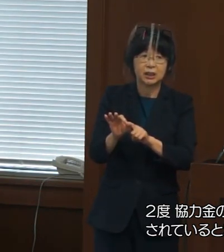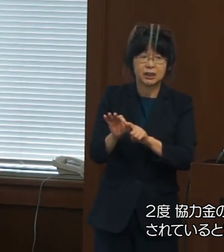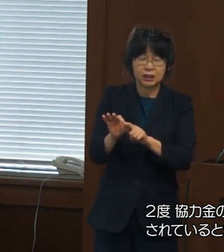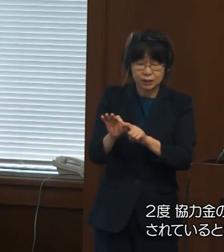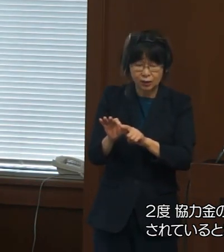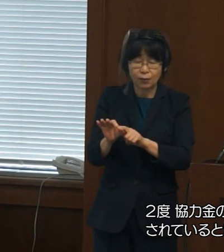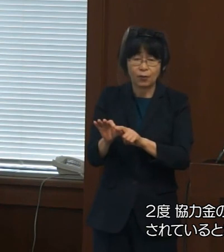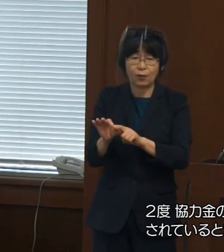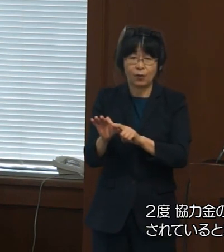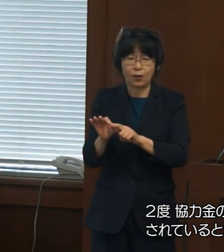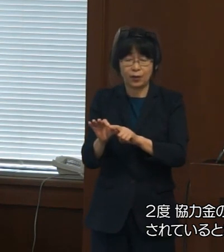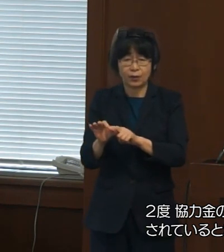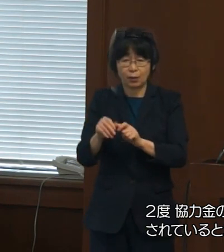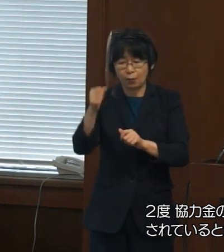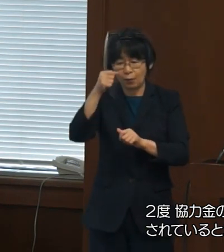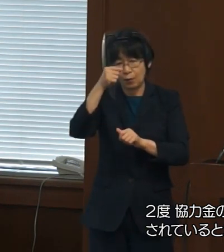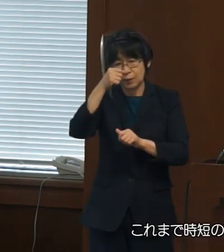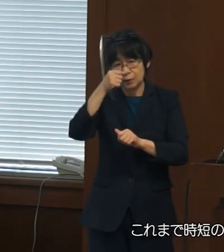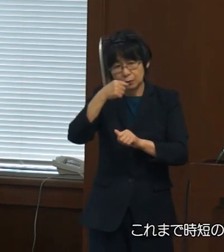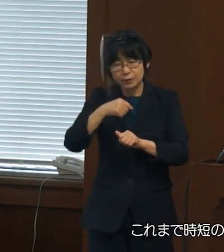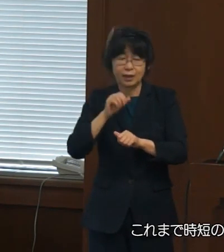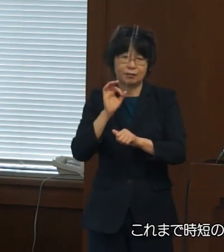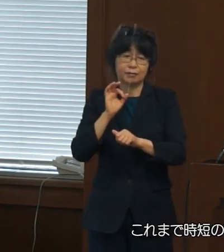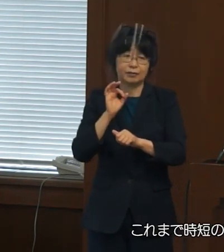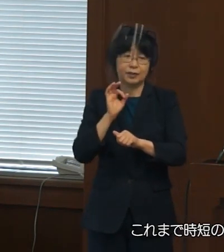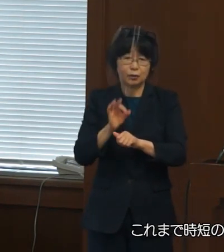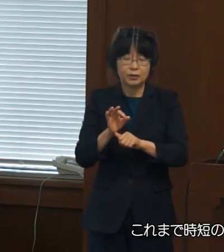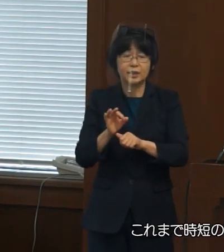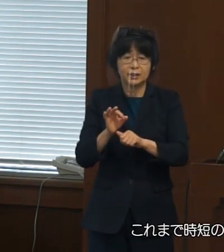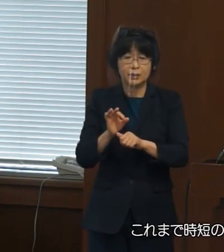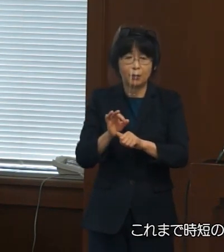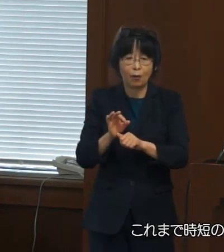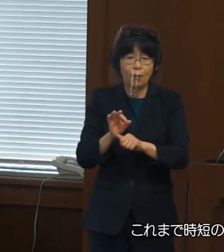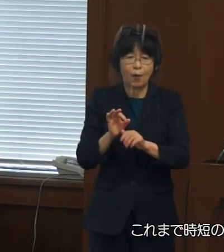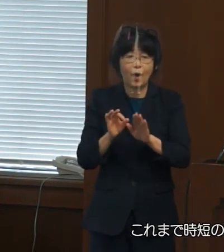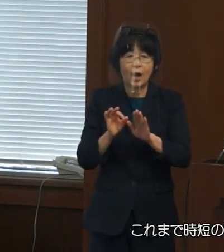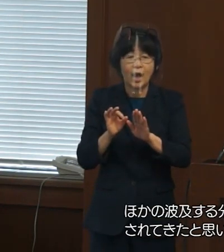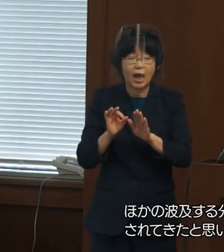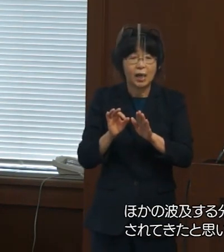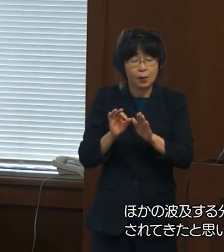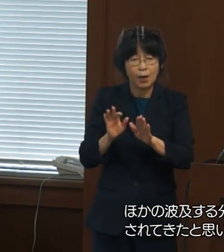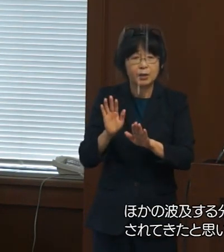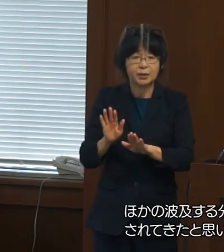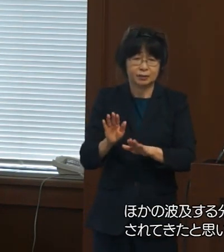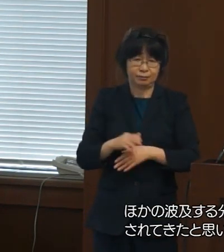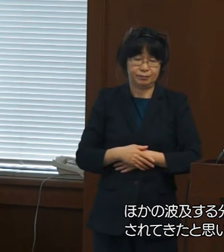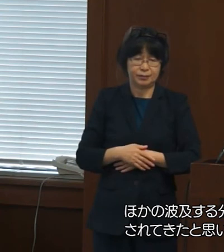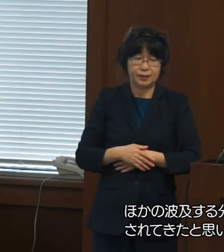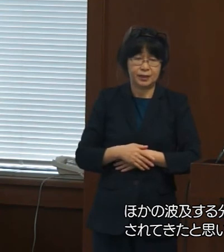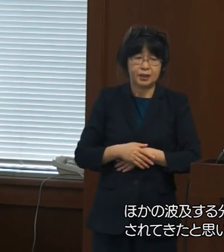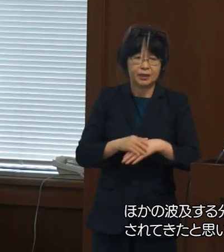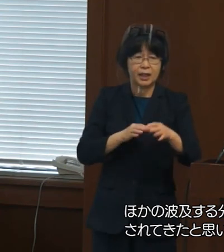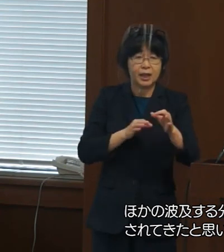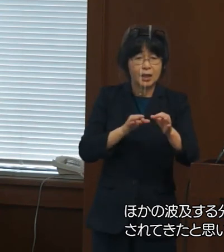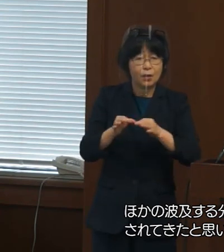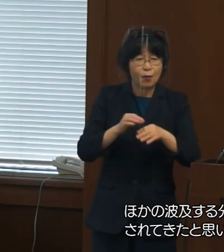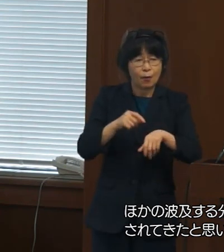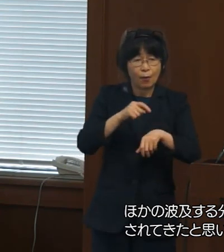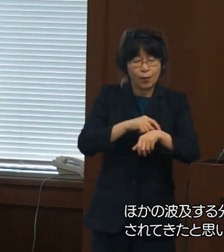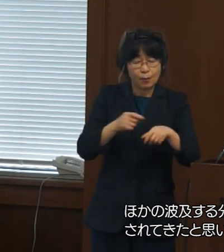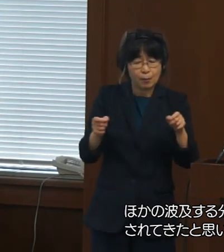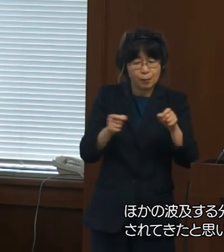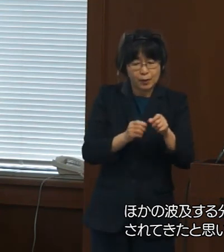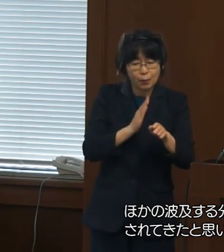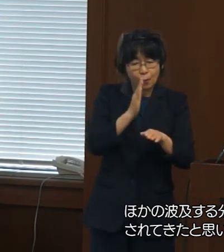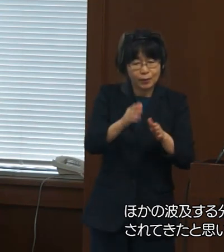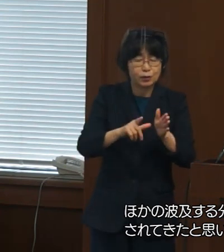うんですけど、予算のですね。で、これまでそう時短の要請とかされた場合、他の分野に波及する分野への支援という